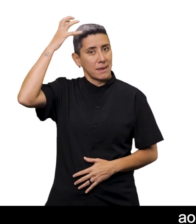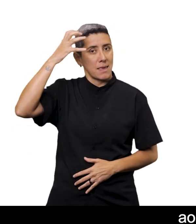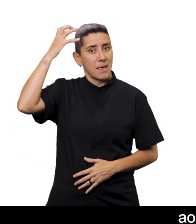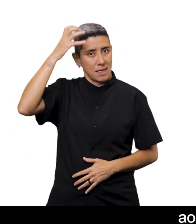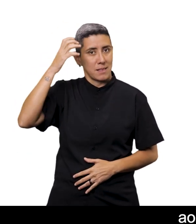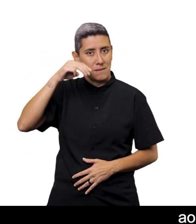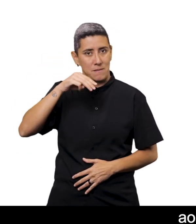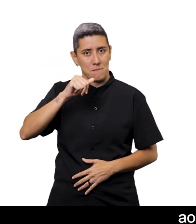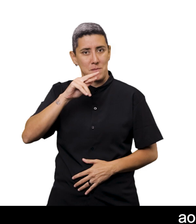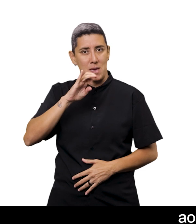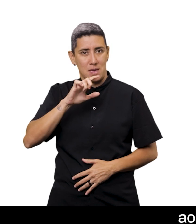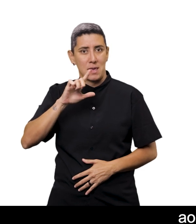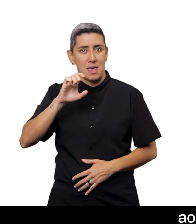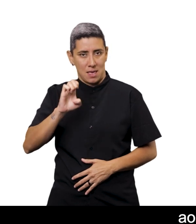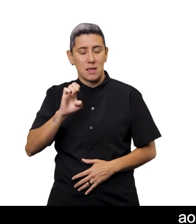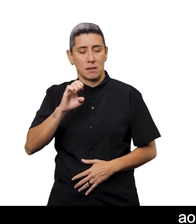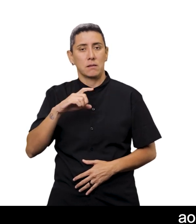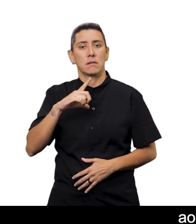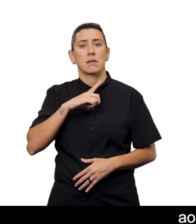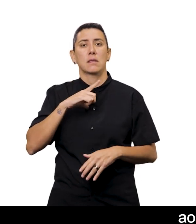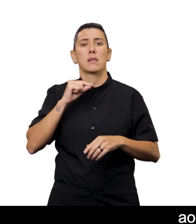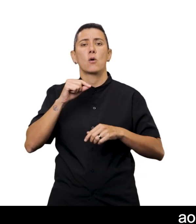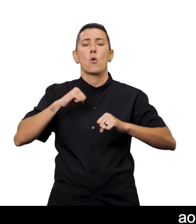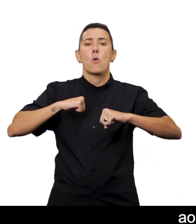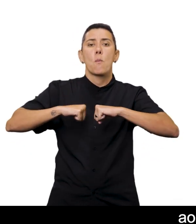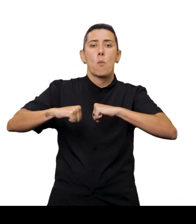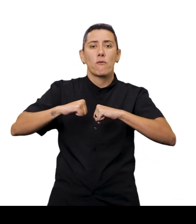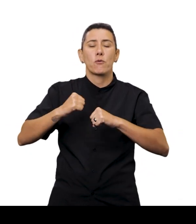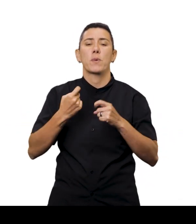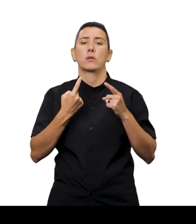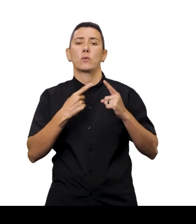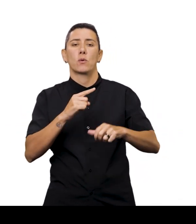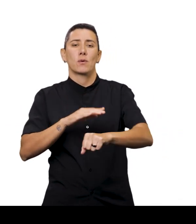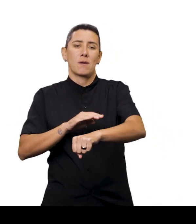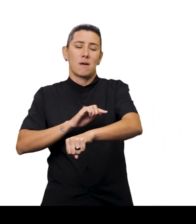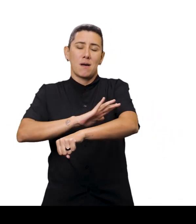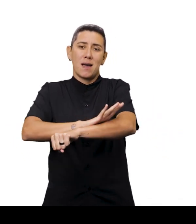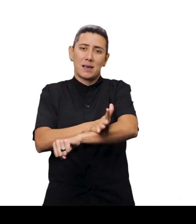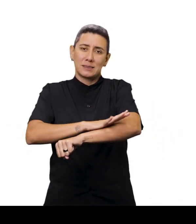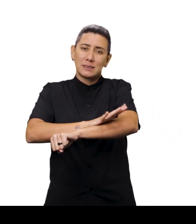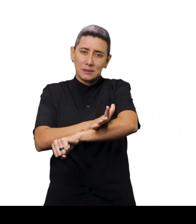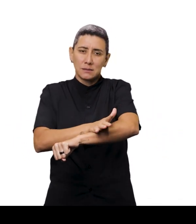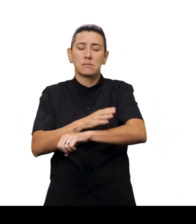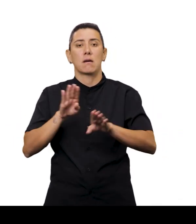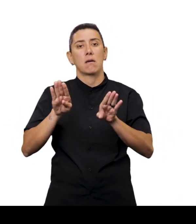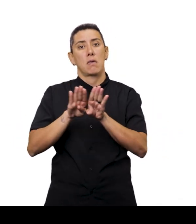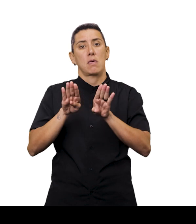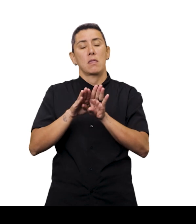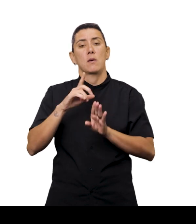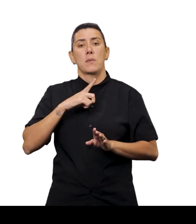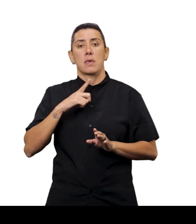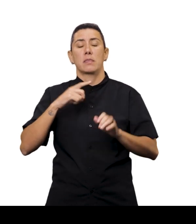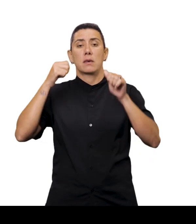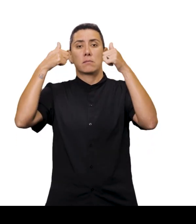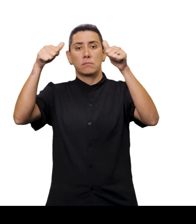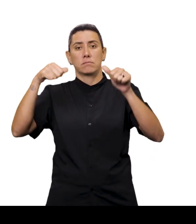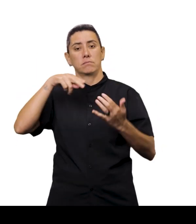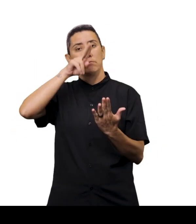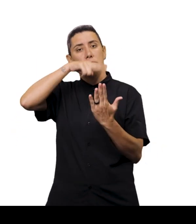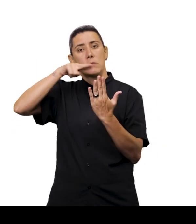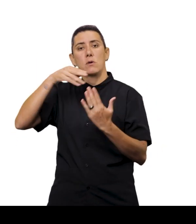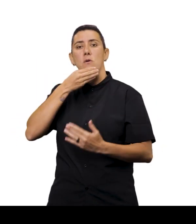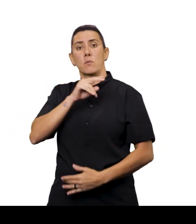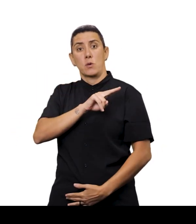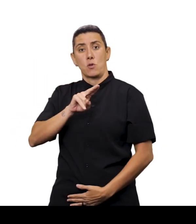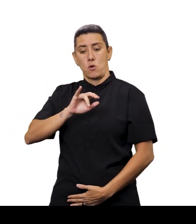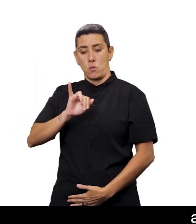ao movimento antirracista La Bonita Berlinesa e à obra do pintor Juan Carlos Romero. Por essa